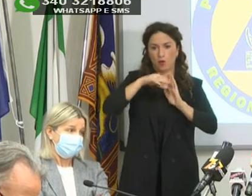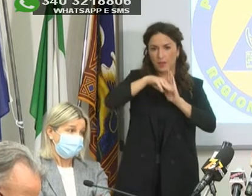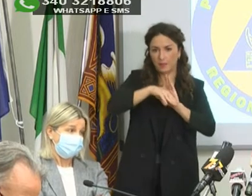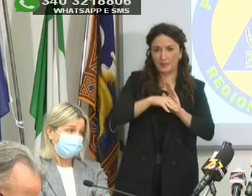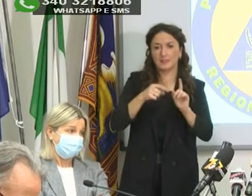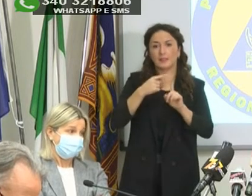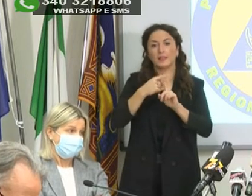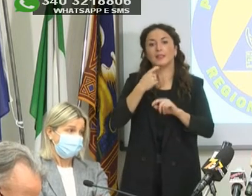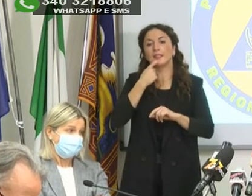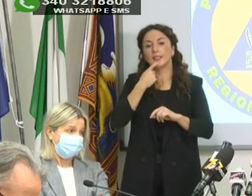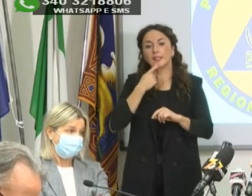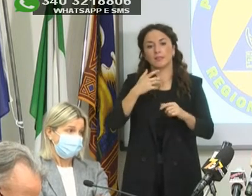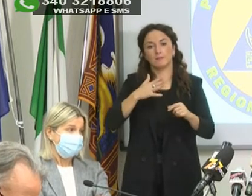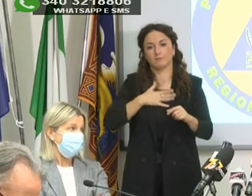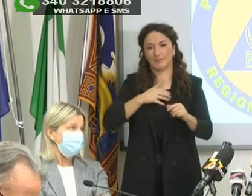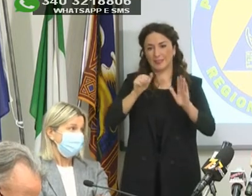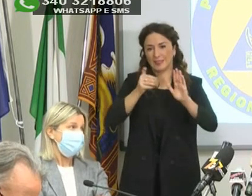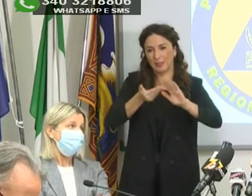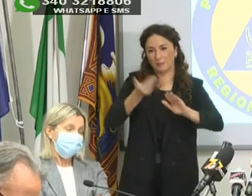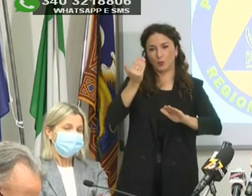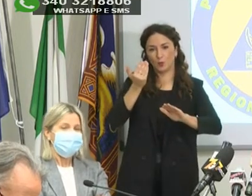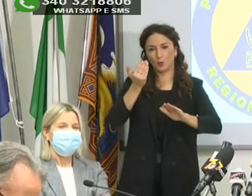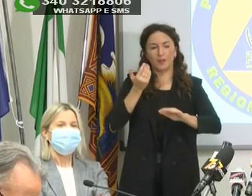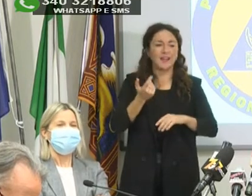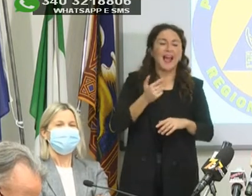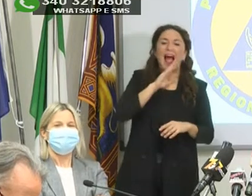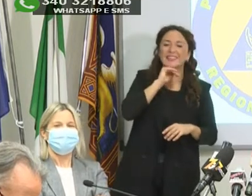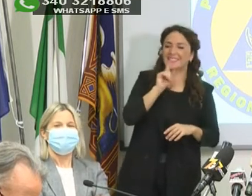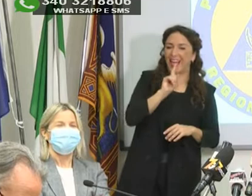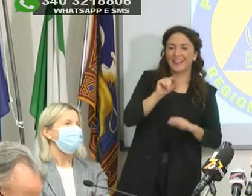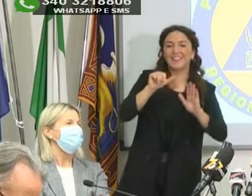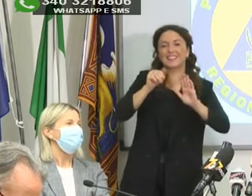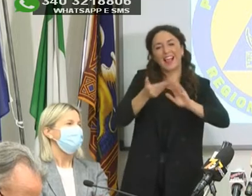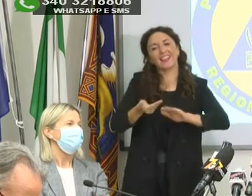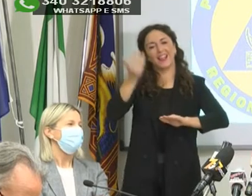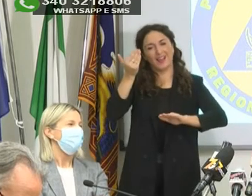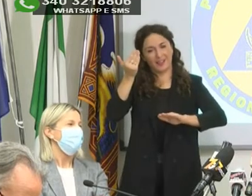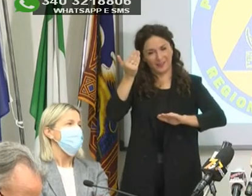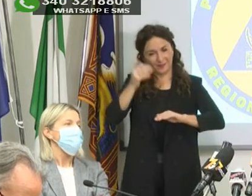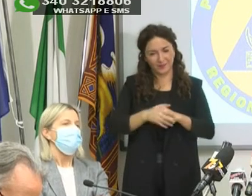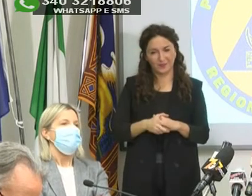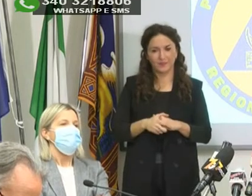60, e adesso non si dice più anziani, si è over 60, agli over 60,